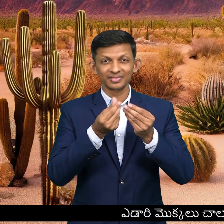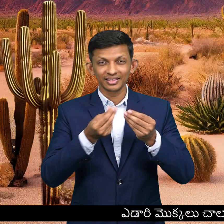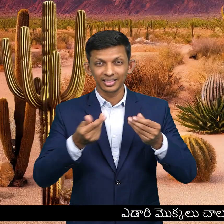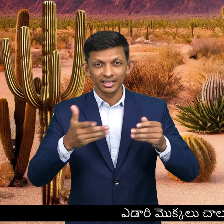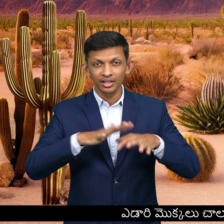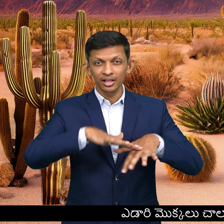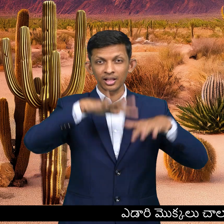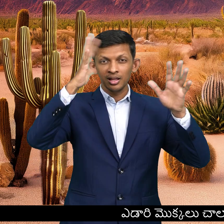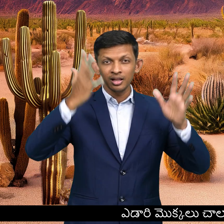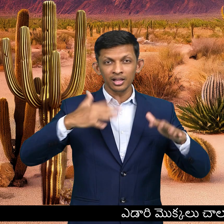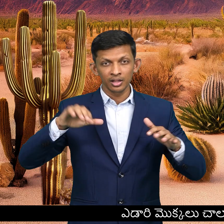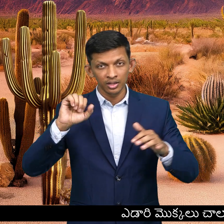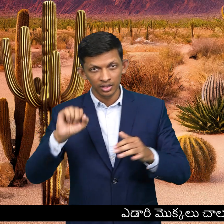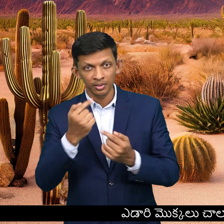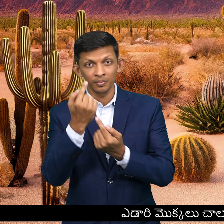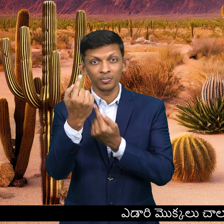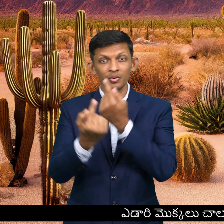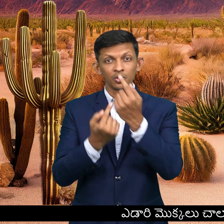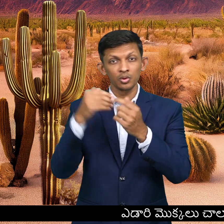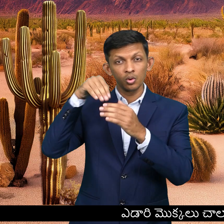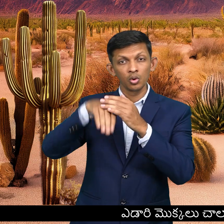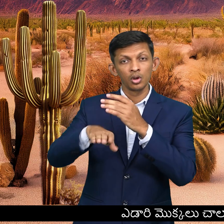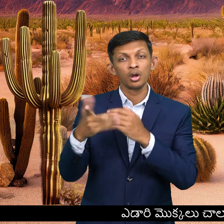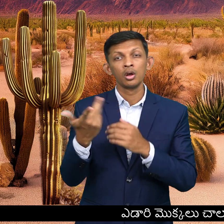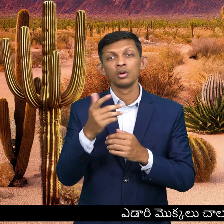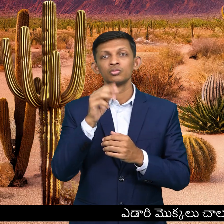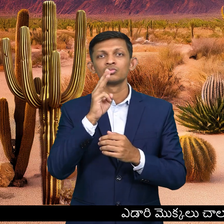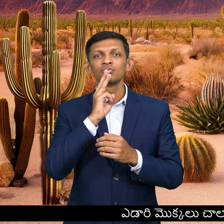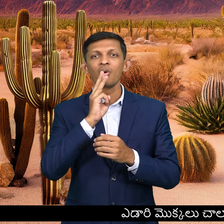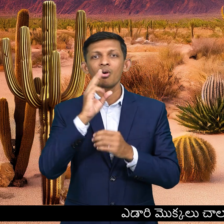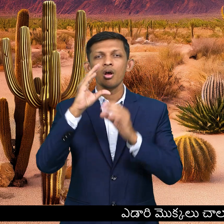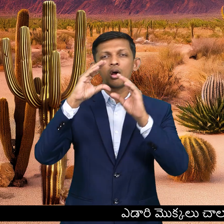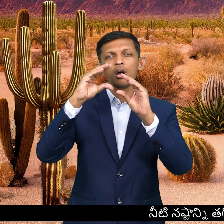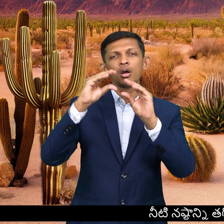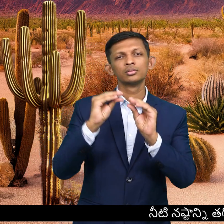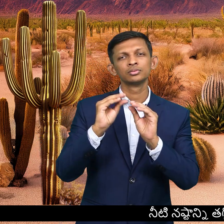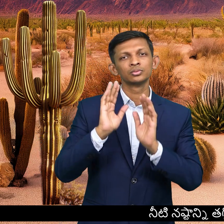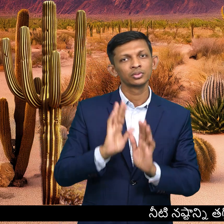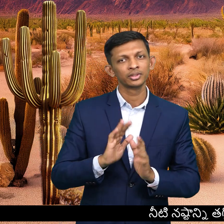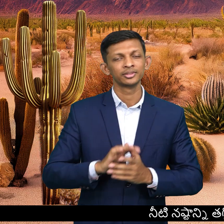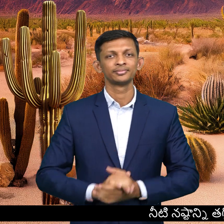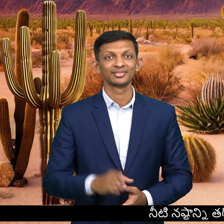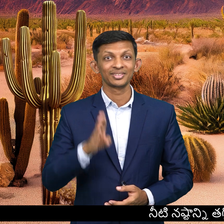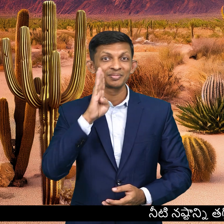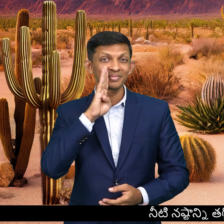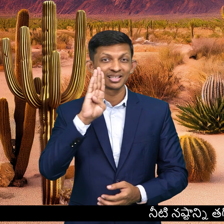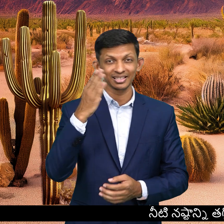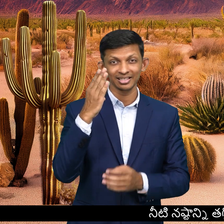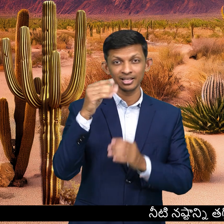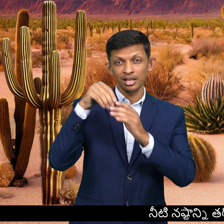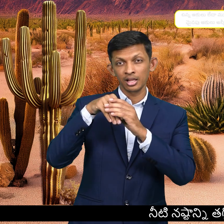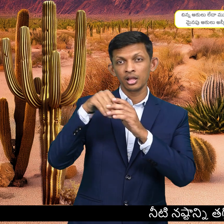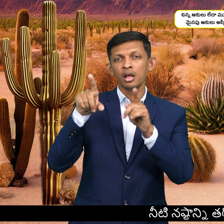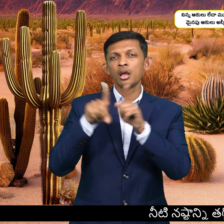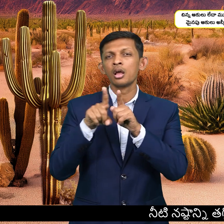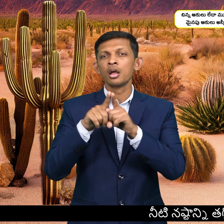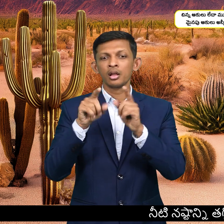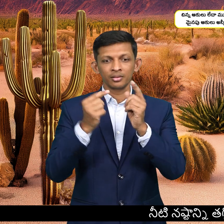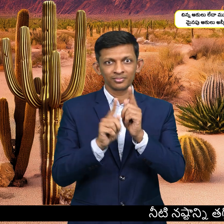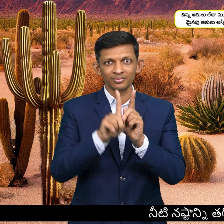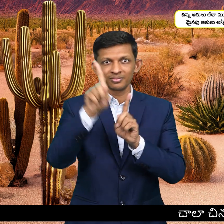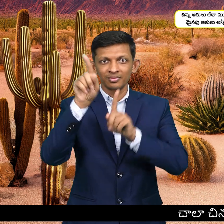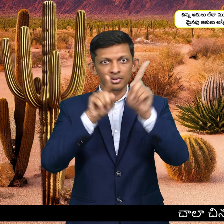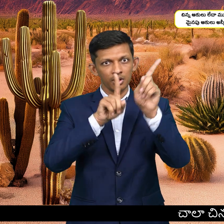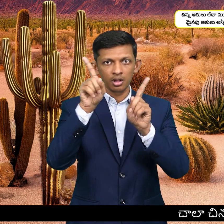ఎడారి మొక్కలు చాలా తక్కువ నీటిని కోల్పోతాయి. నీటి నష్టాన్ని తగ్గించటానికి వాటి